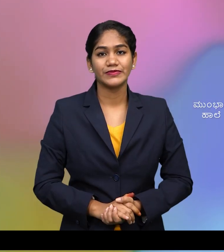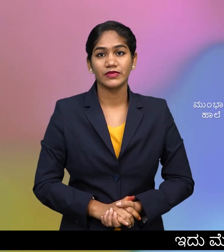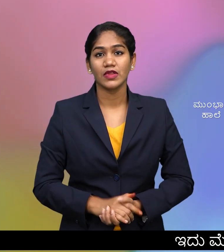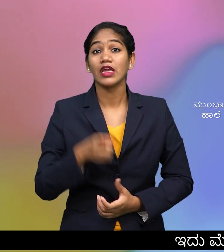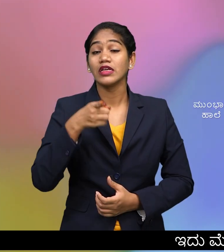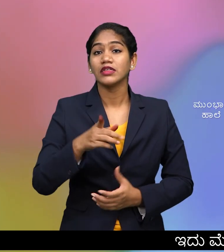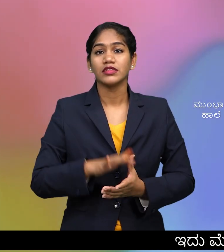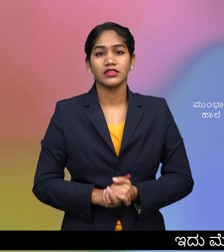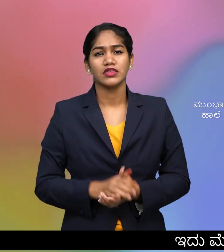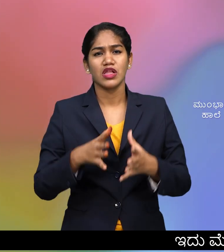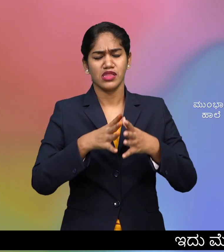ಇದು ಮೆದುಳಿನ ಸುಮಾರು